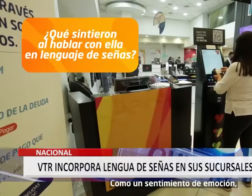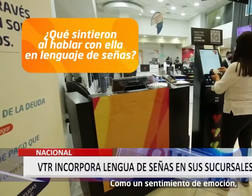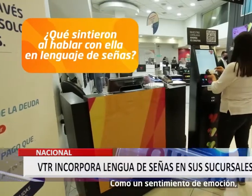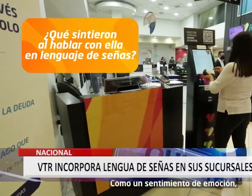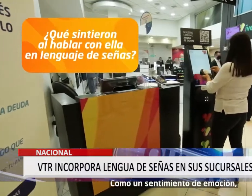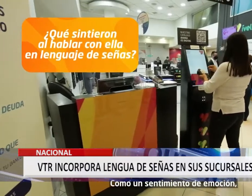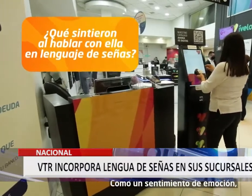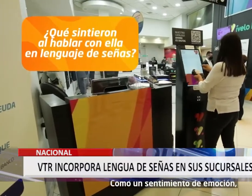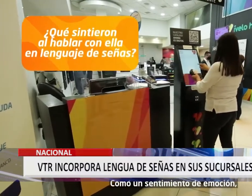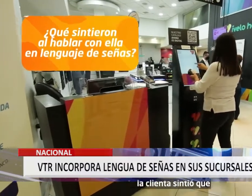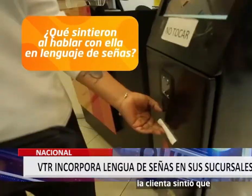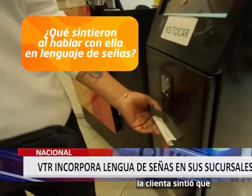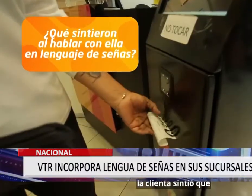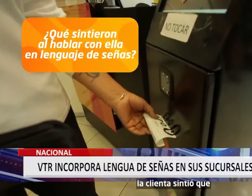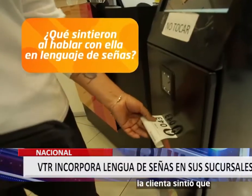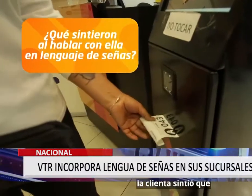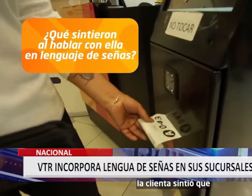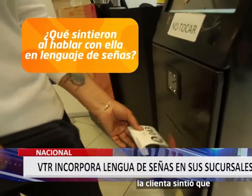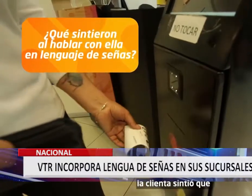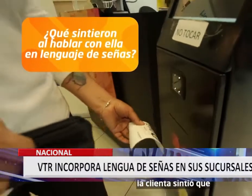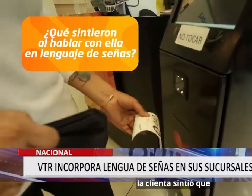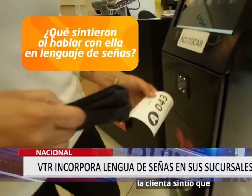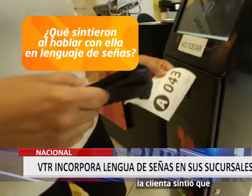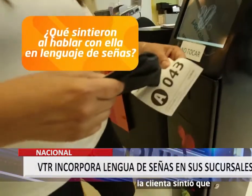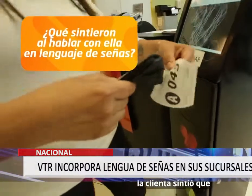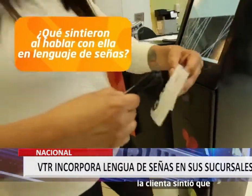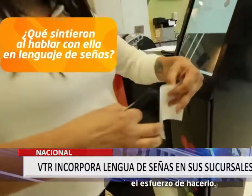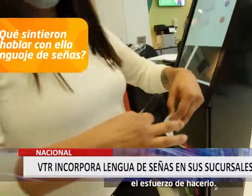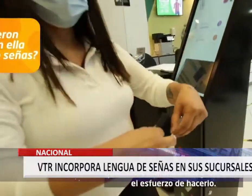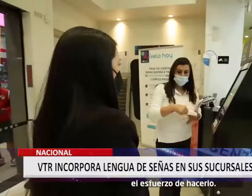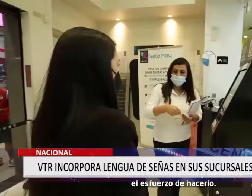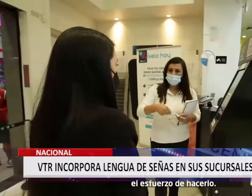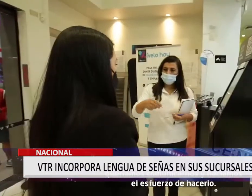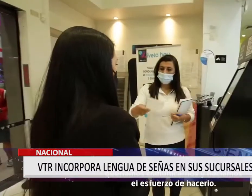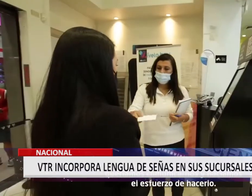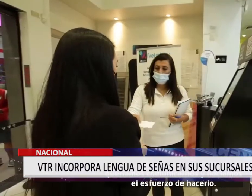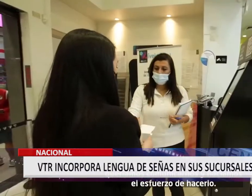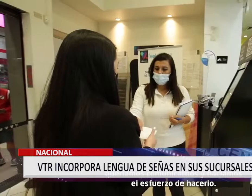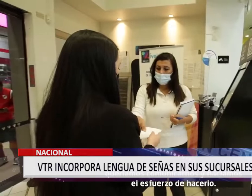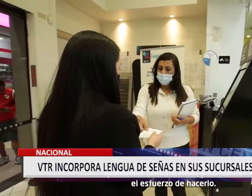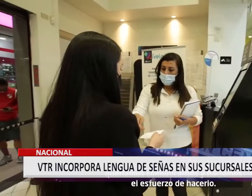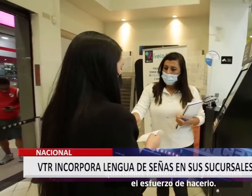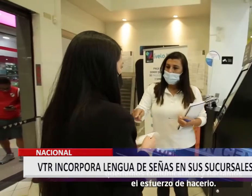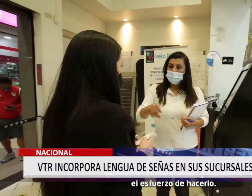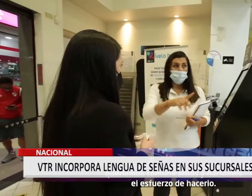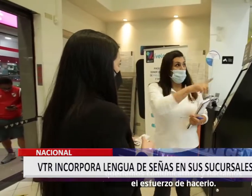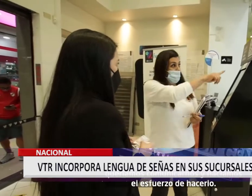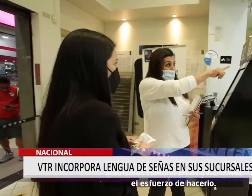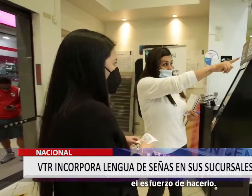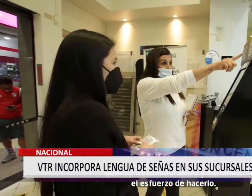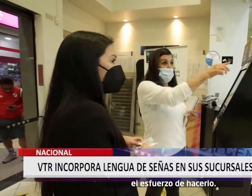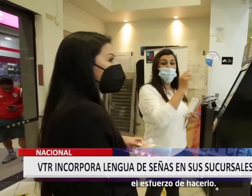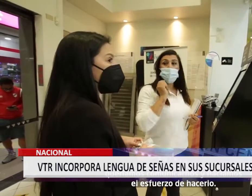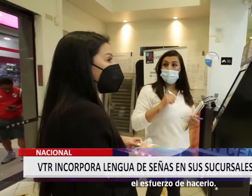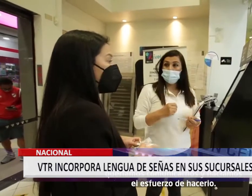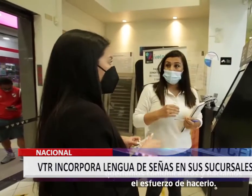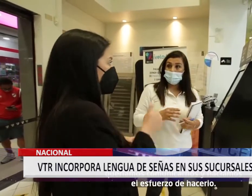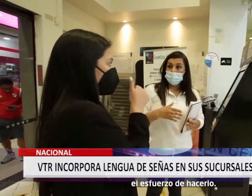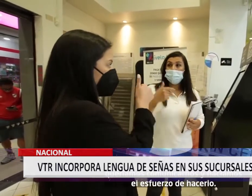BTR dispondrá de un nuevo curso customizado para seguir capacitando coordinadores, anfitriones y ejecutivos de sucursal con el